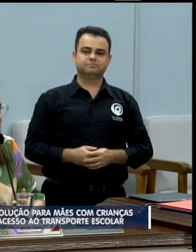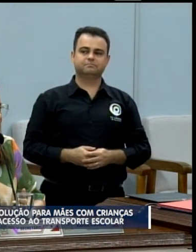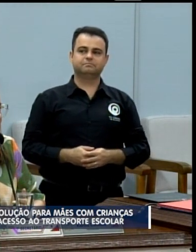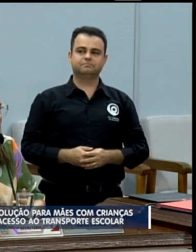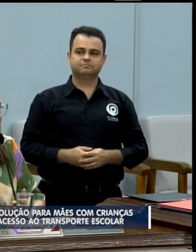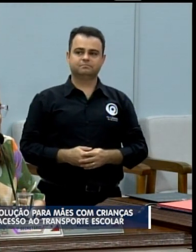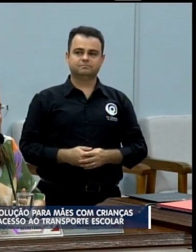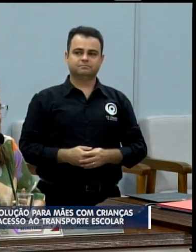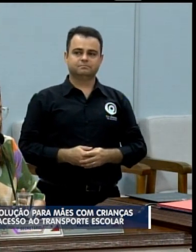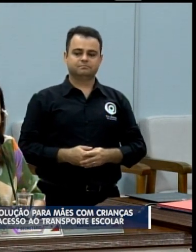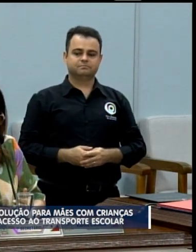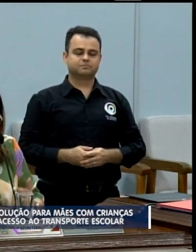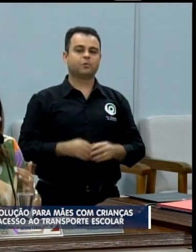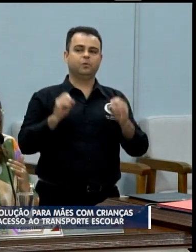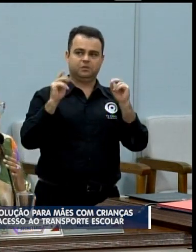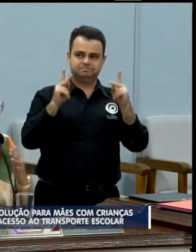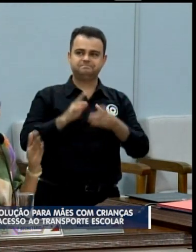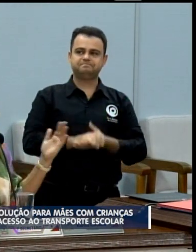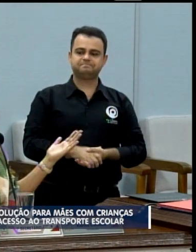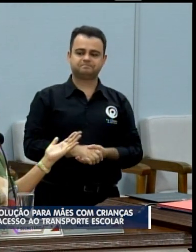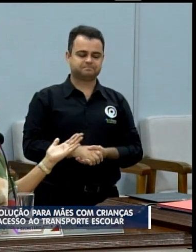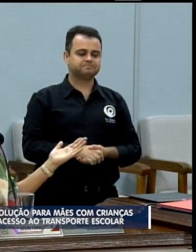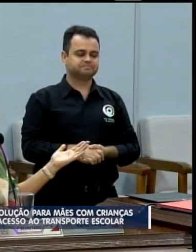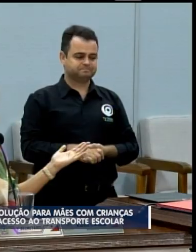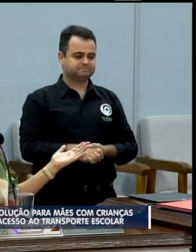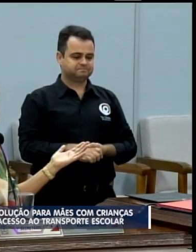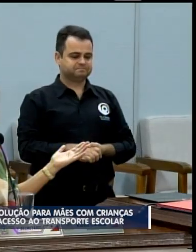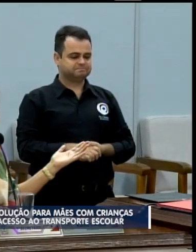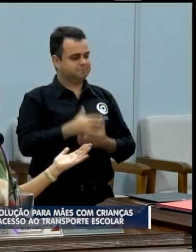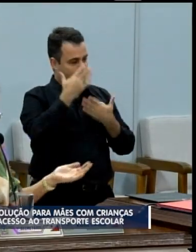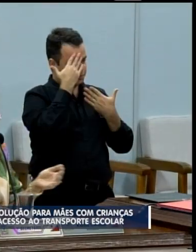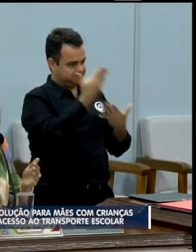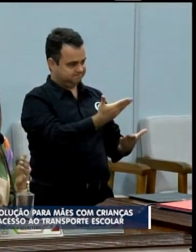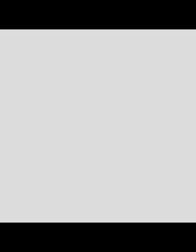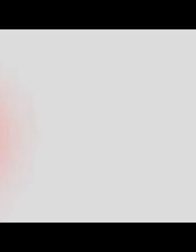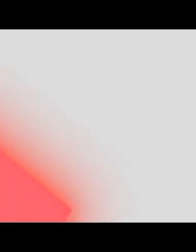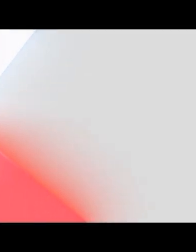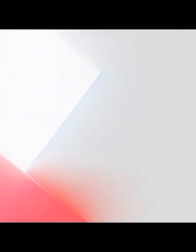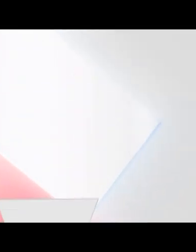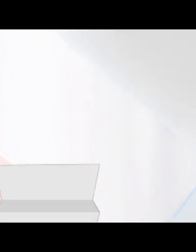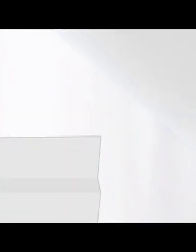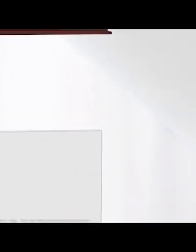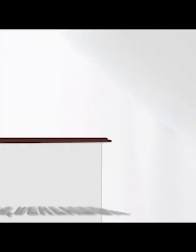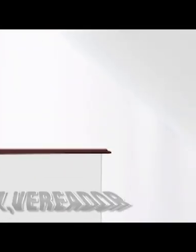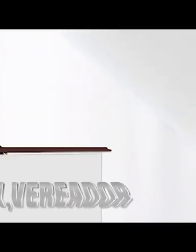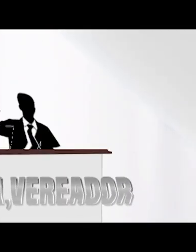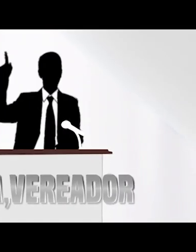reunião. Ok. Presidente, obrigada.